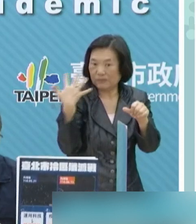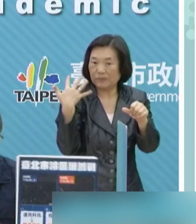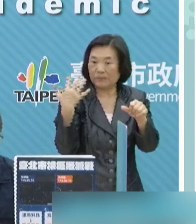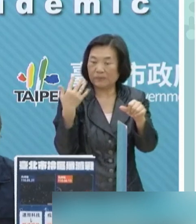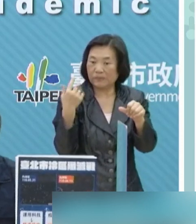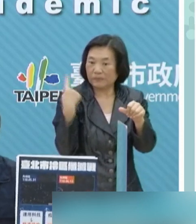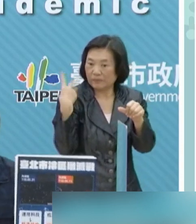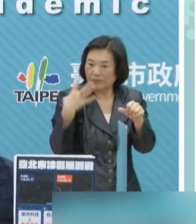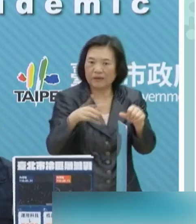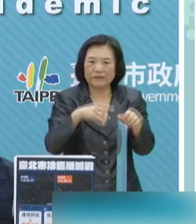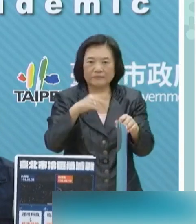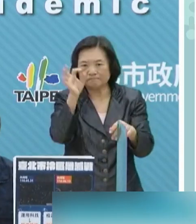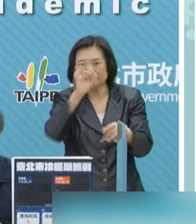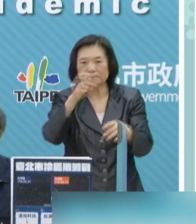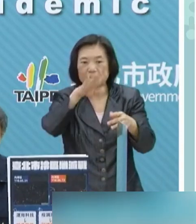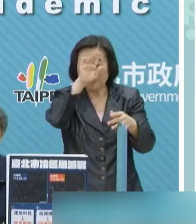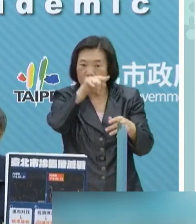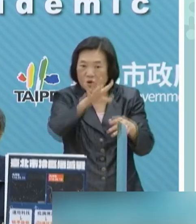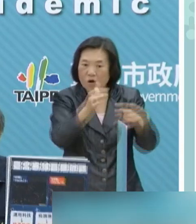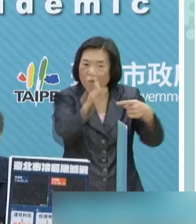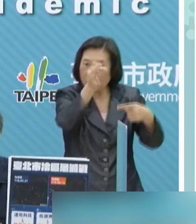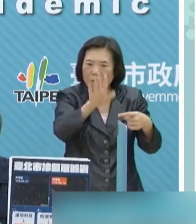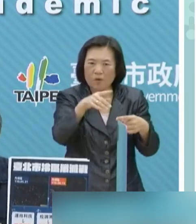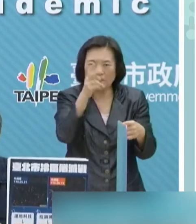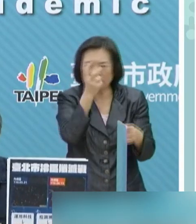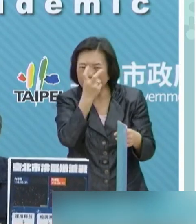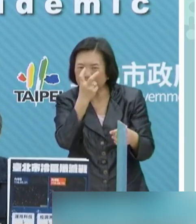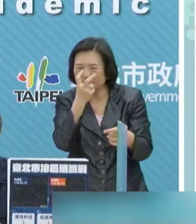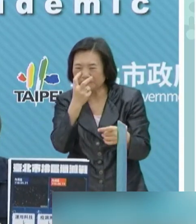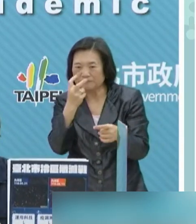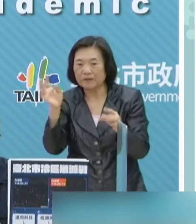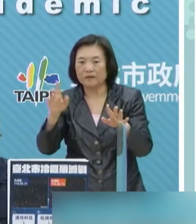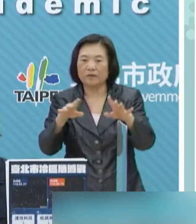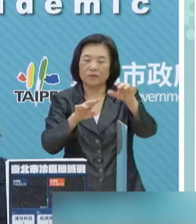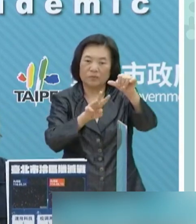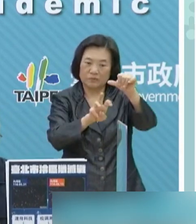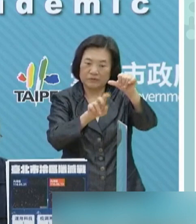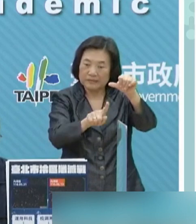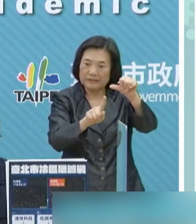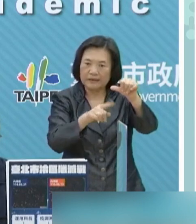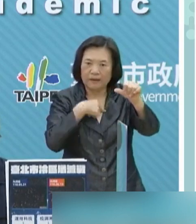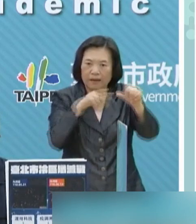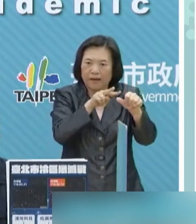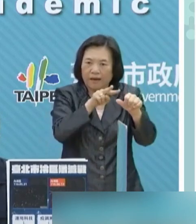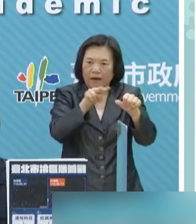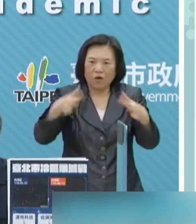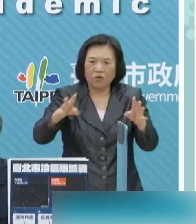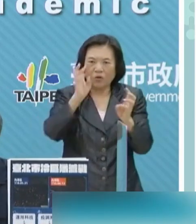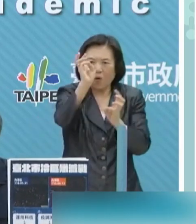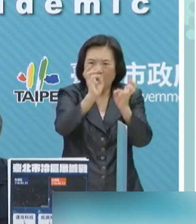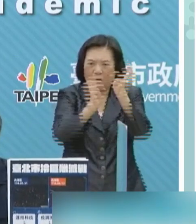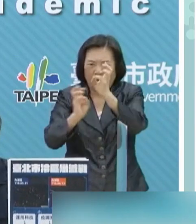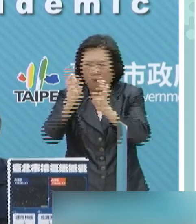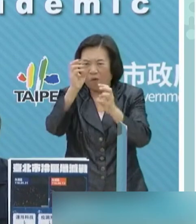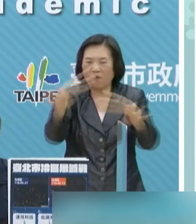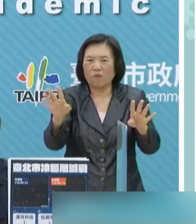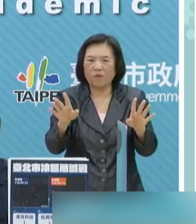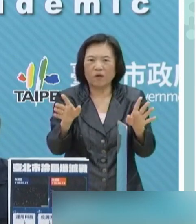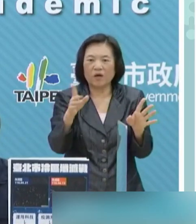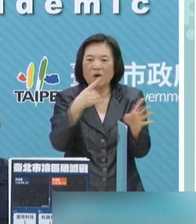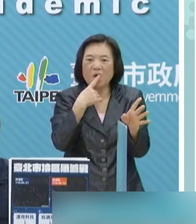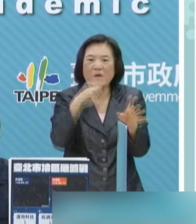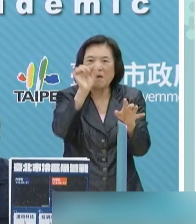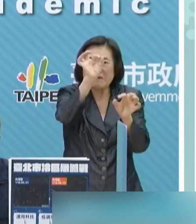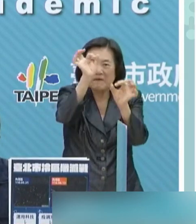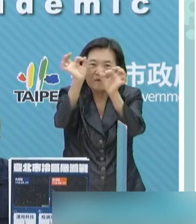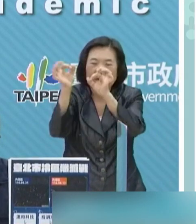知道效果越来越差了，所以我们要开始改变战术。那我们看看哦，有没有效？我们看用内湖